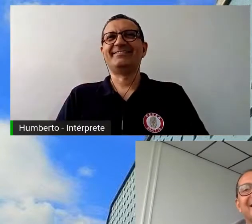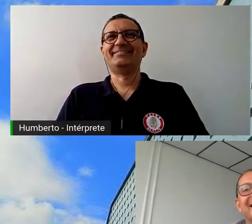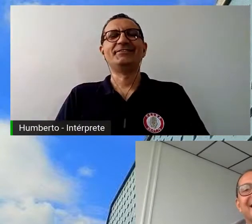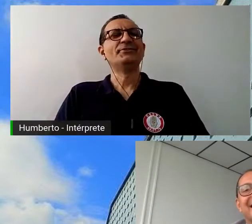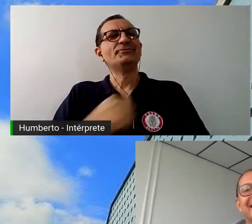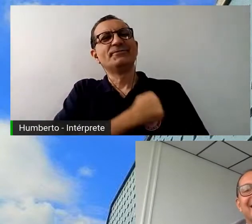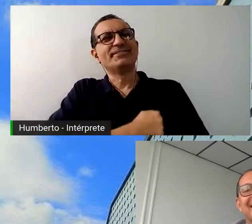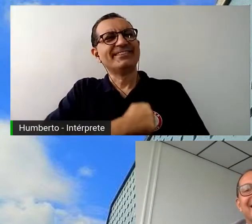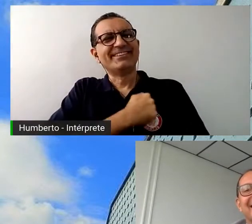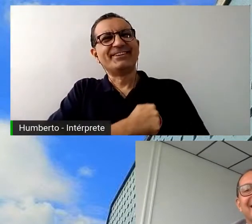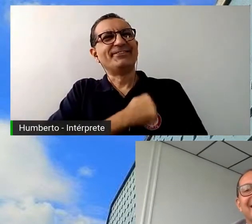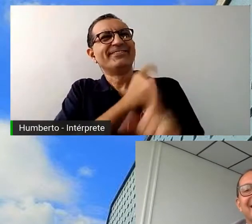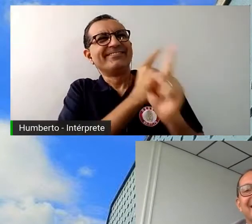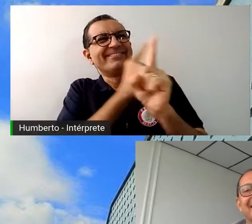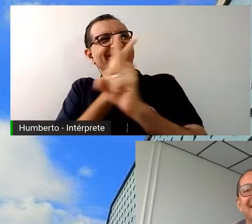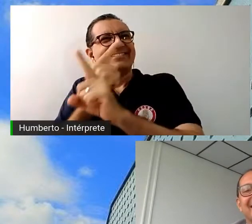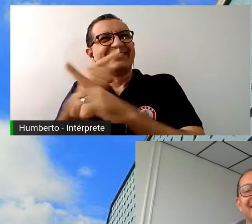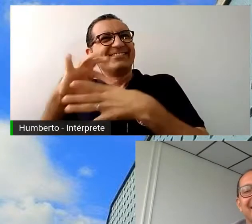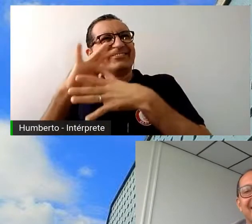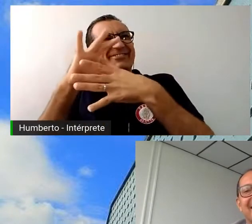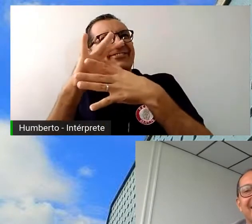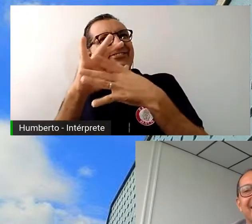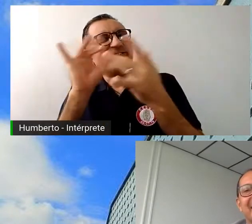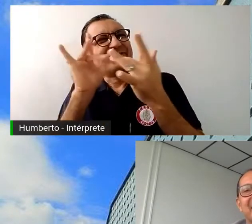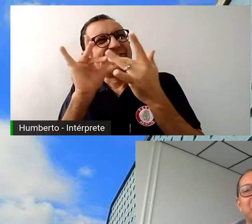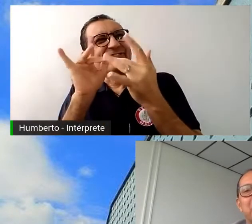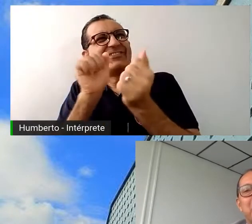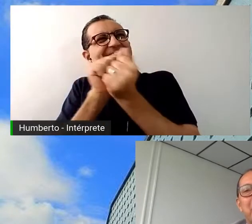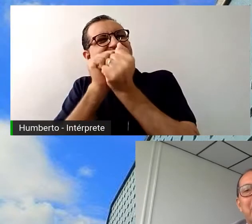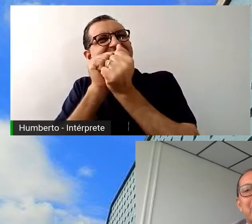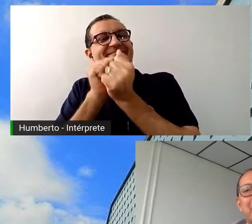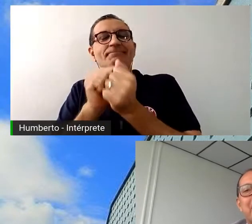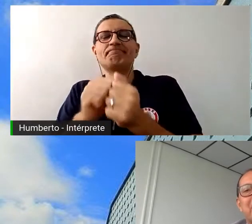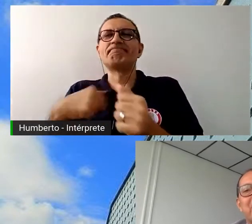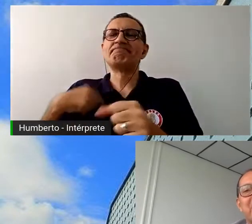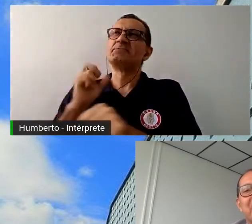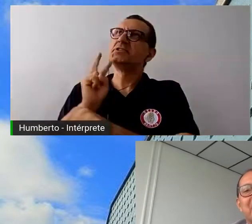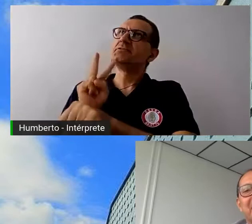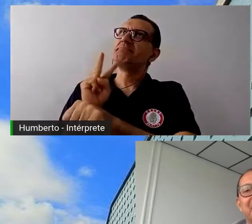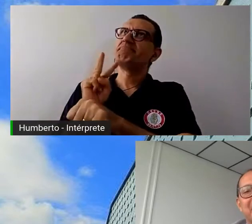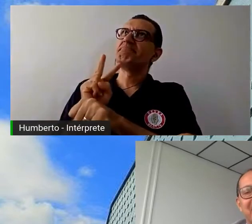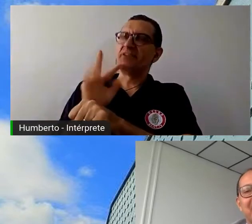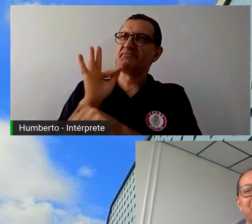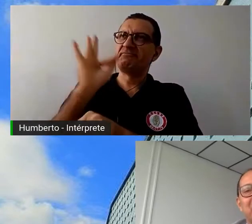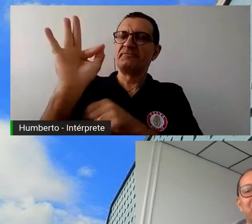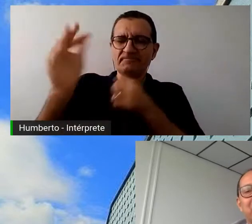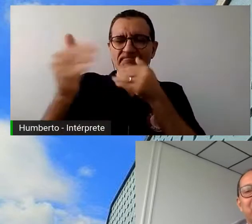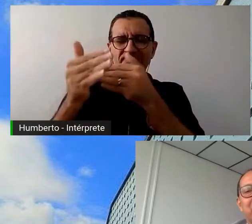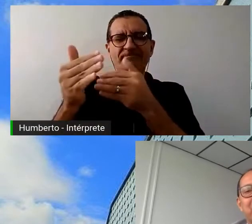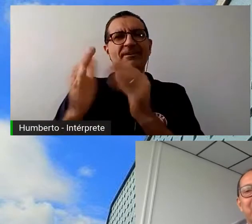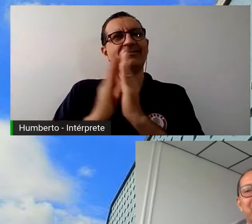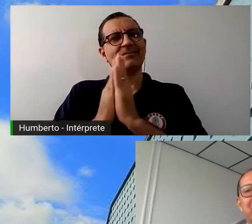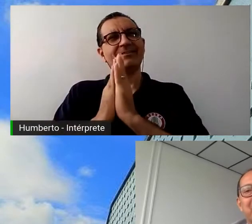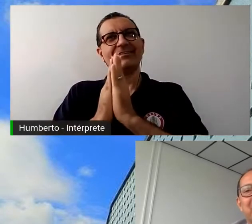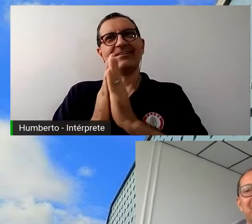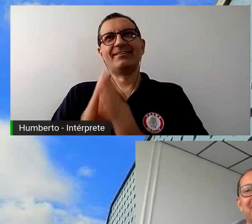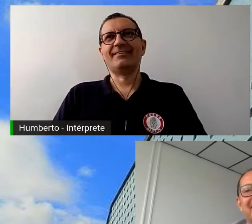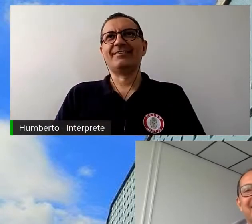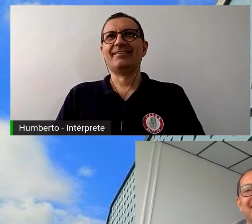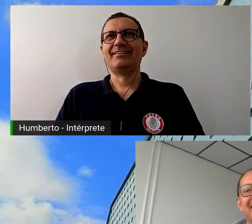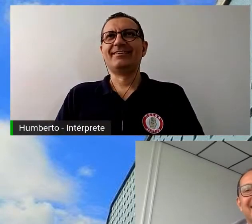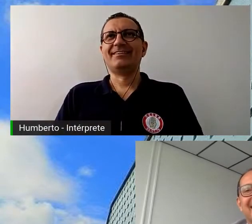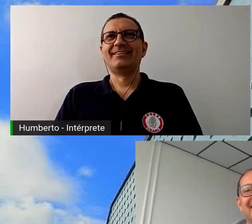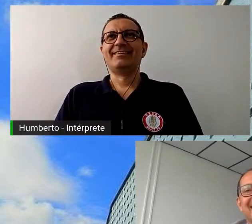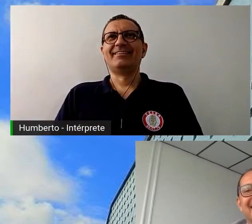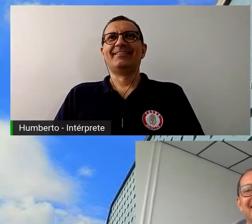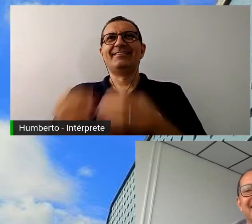queremos estarmos juntos, né? Espero que muito em breve isso possa vir a acontecer. Um abraço e que bom vê-lo aí diretamente